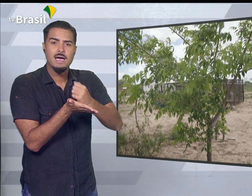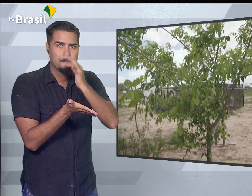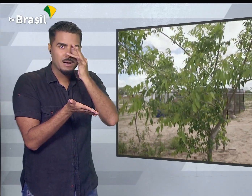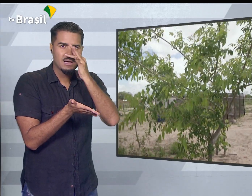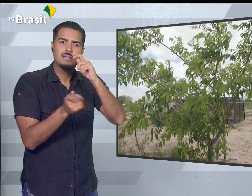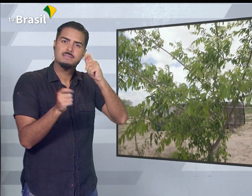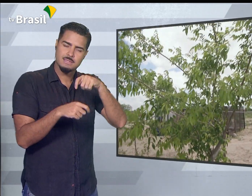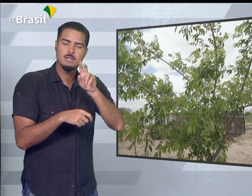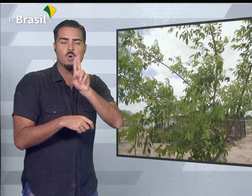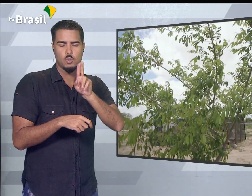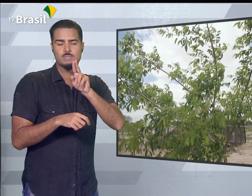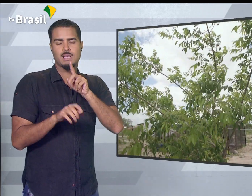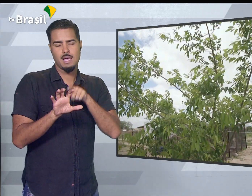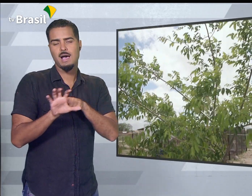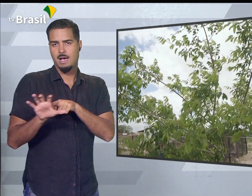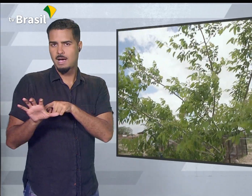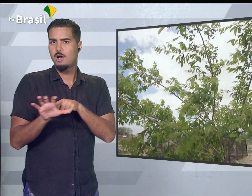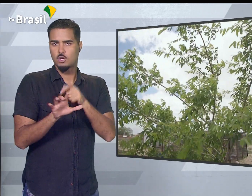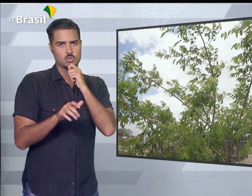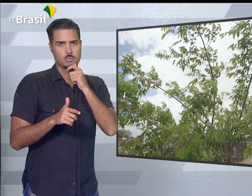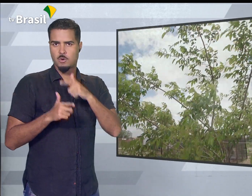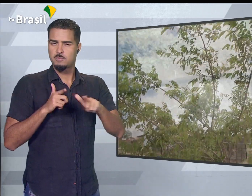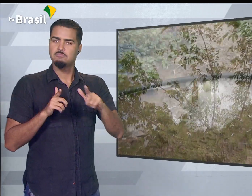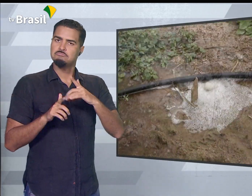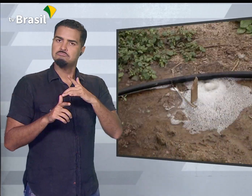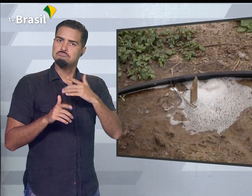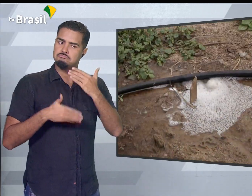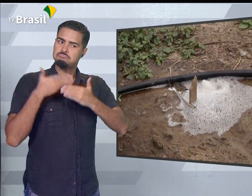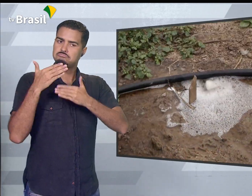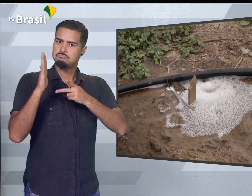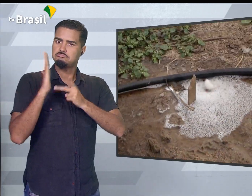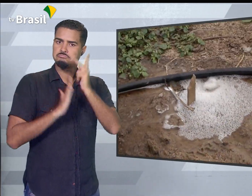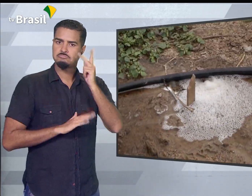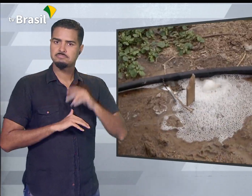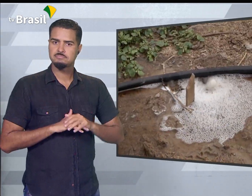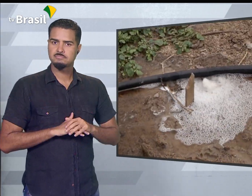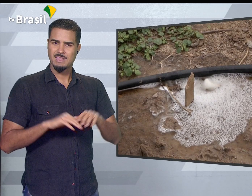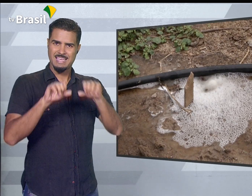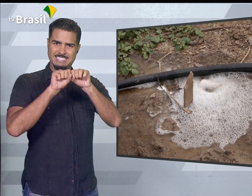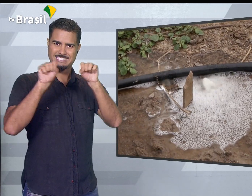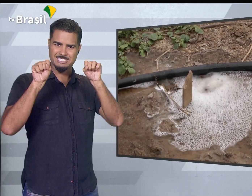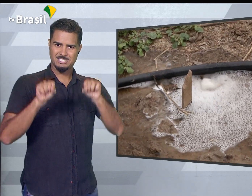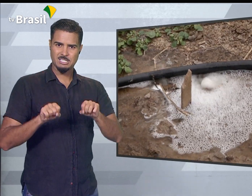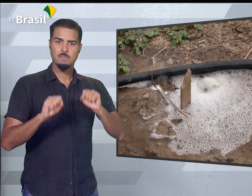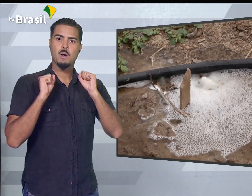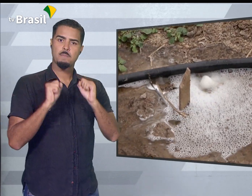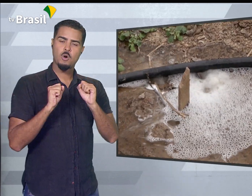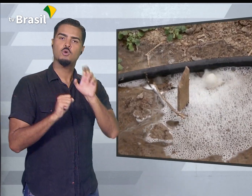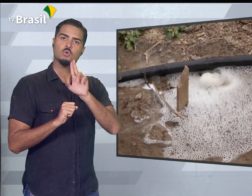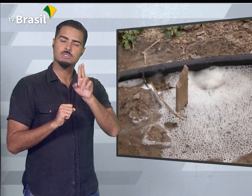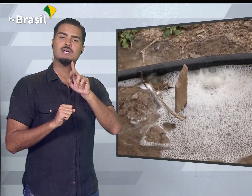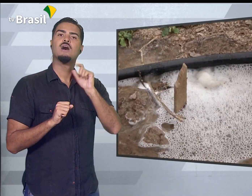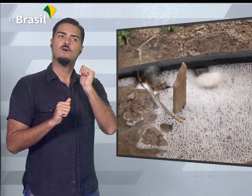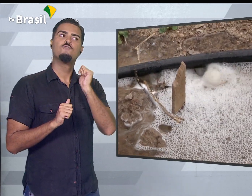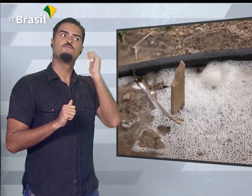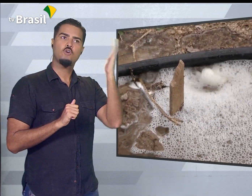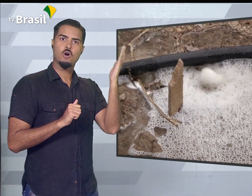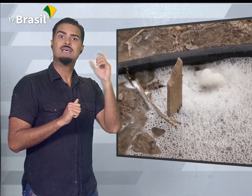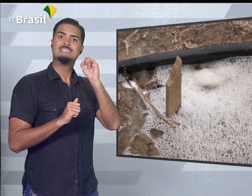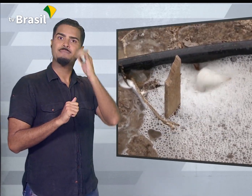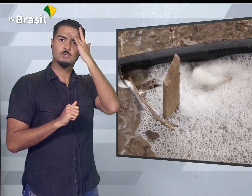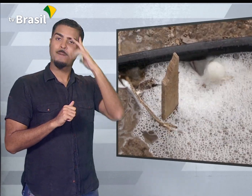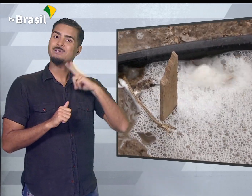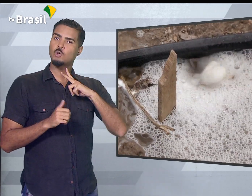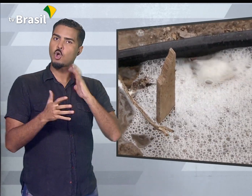sem problema nenhum e com grande eficiência. O sistema de reuso da água pode ser adquirido fora do projeto.